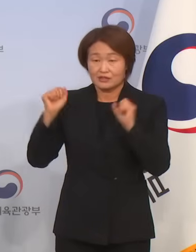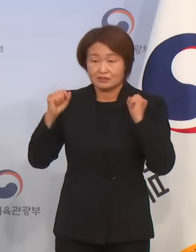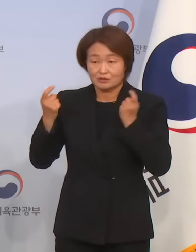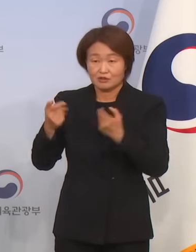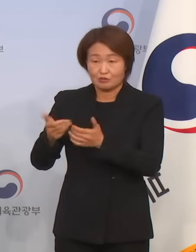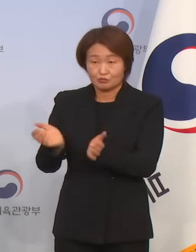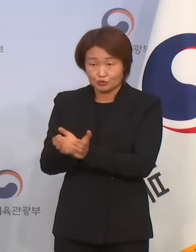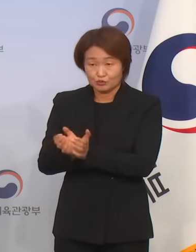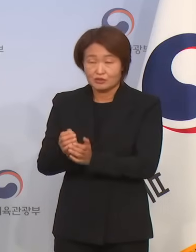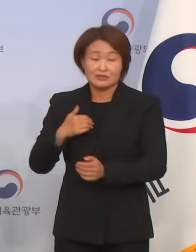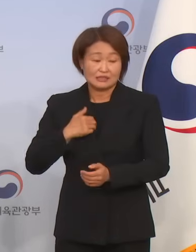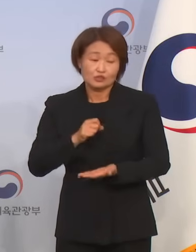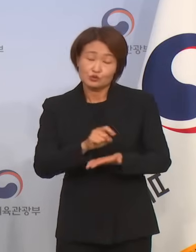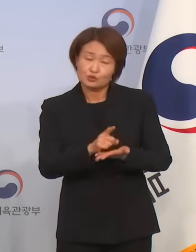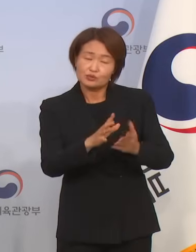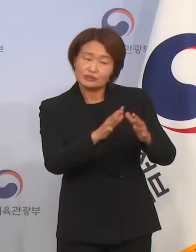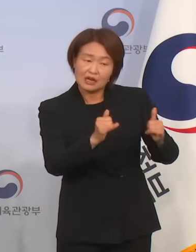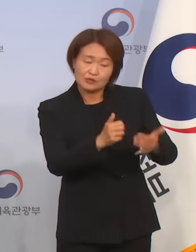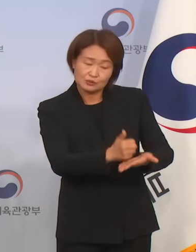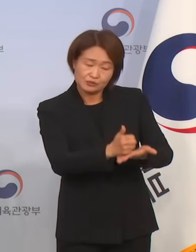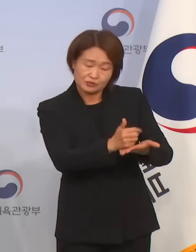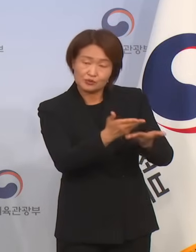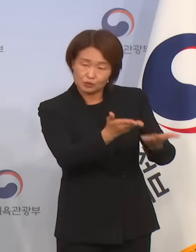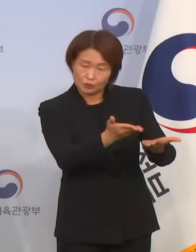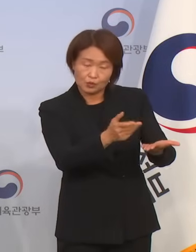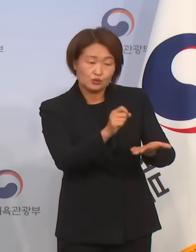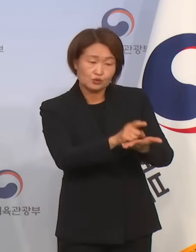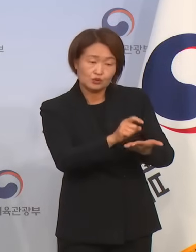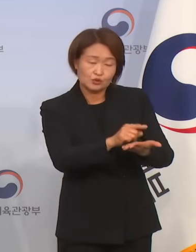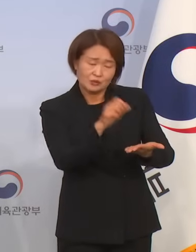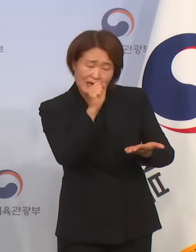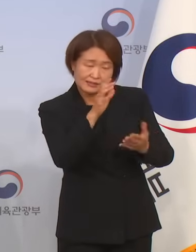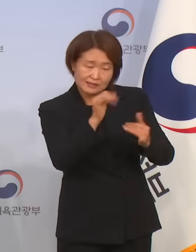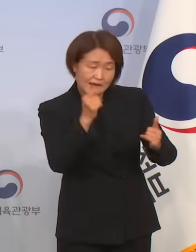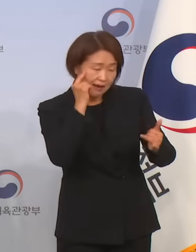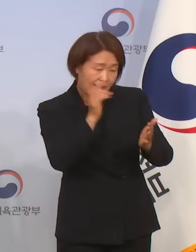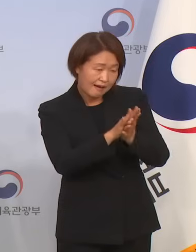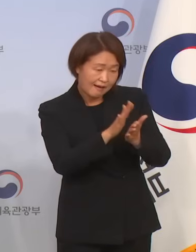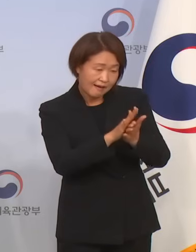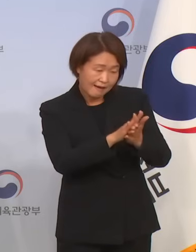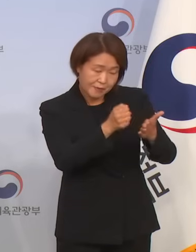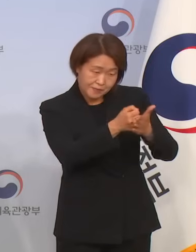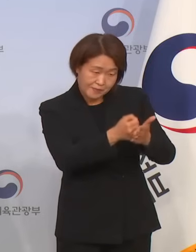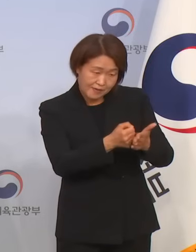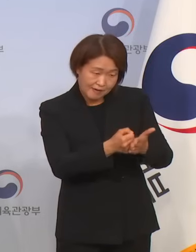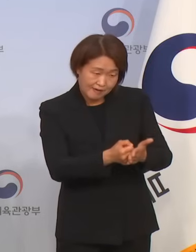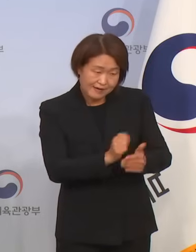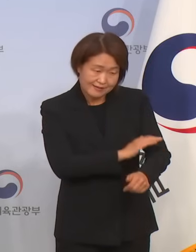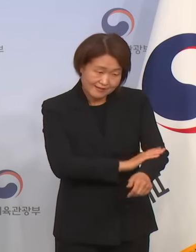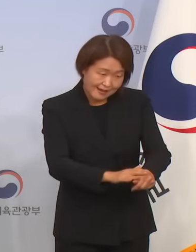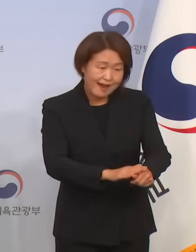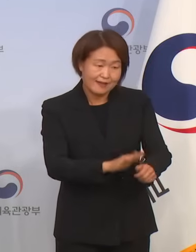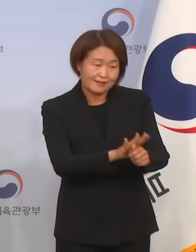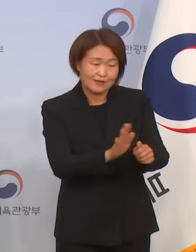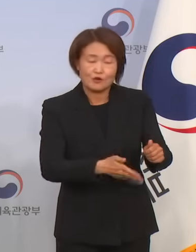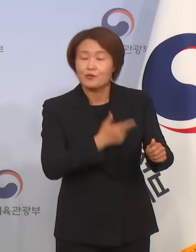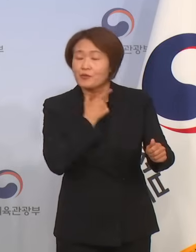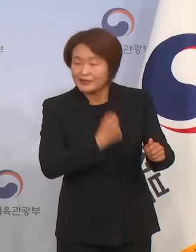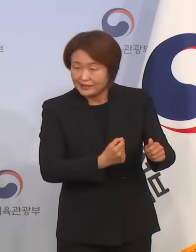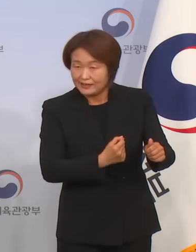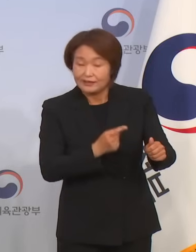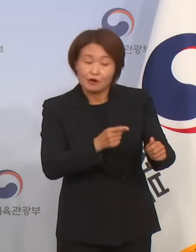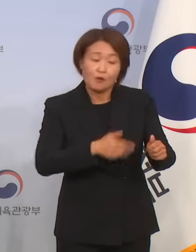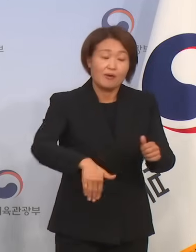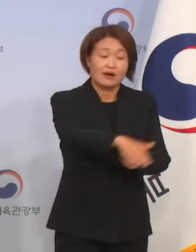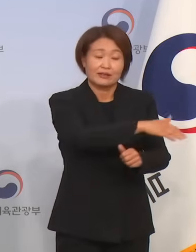문체부에서는 축구인들을 존중하고 축구인들의 그 자발적인 의사결정을 할 수 있도록